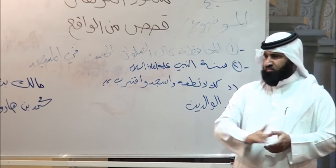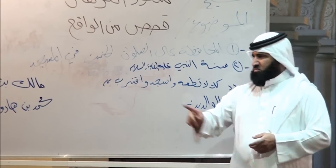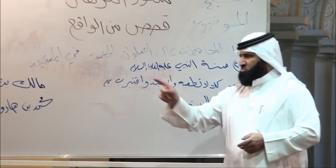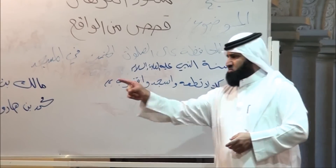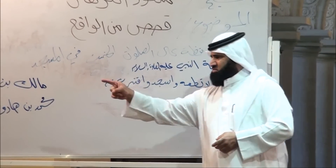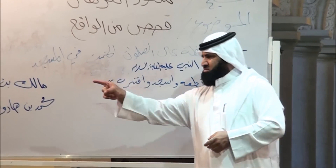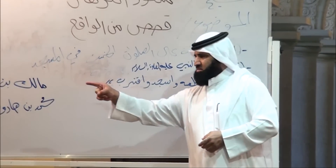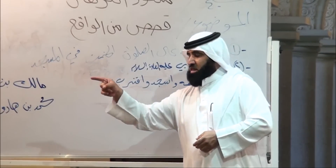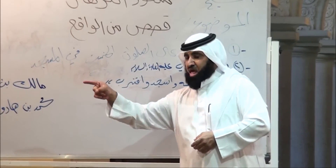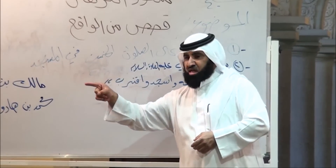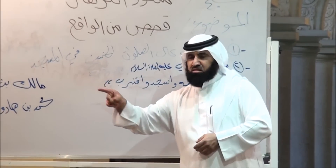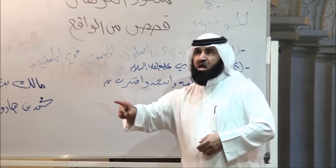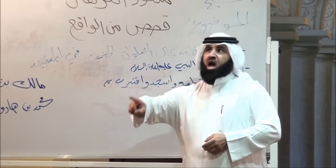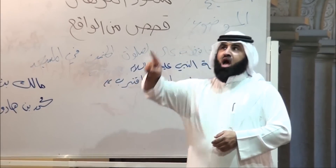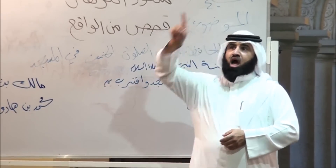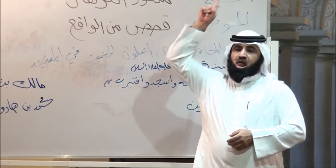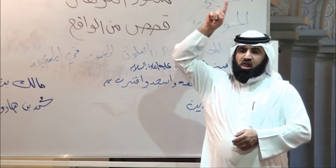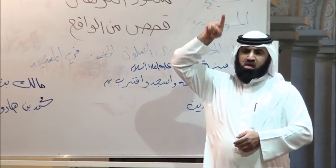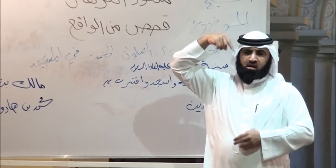الله،